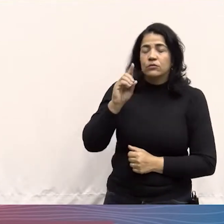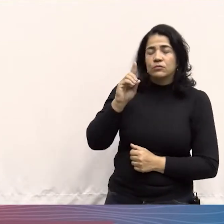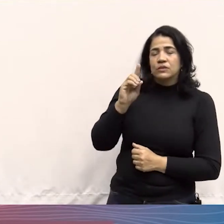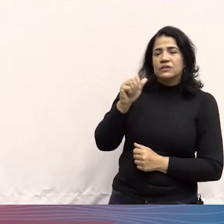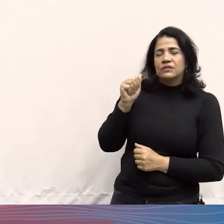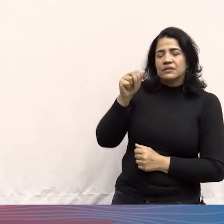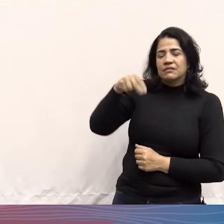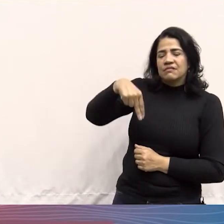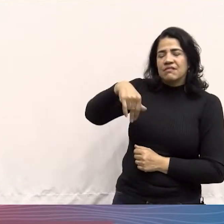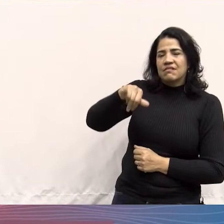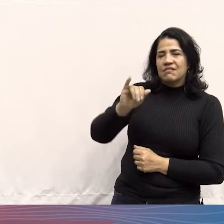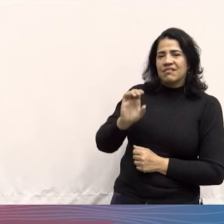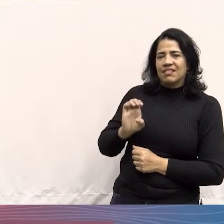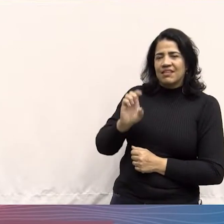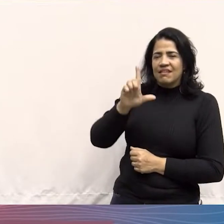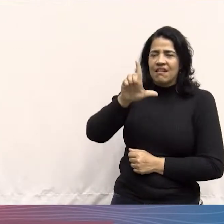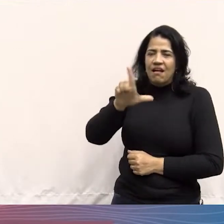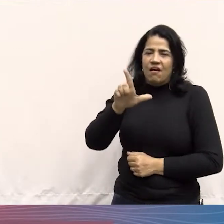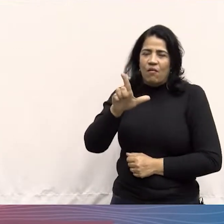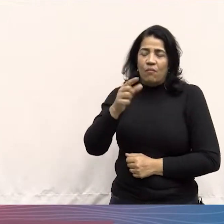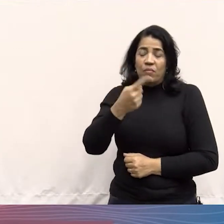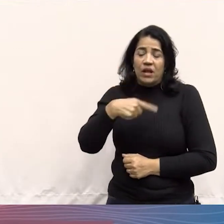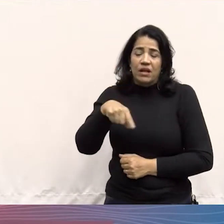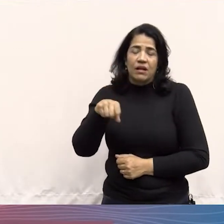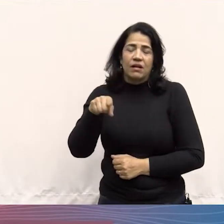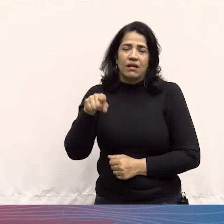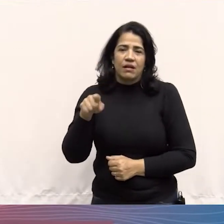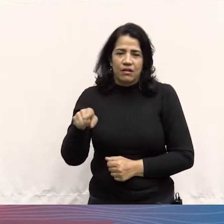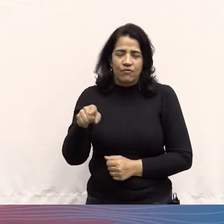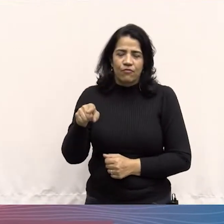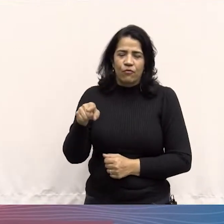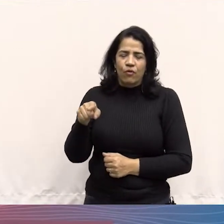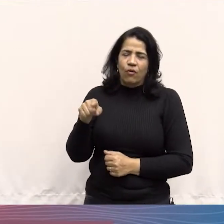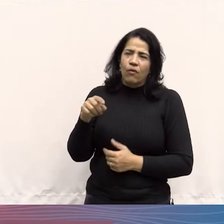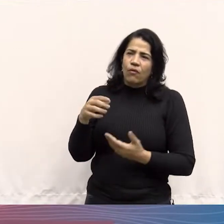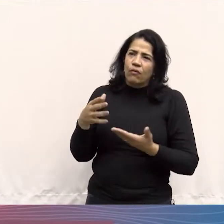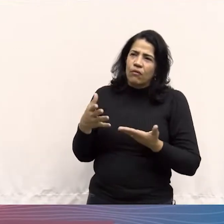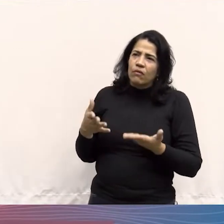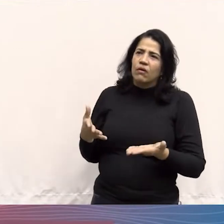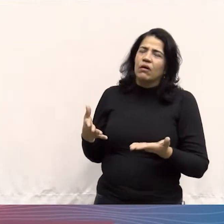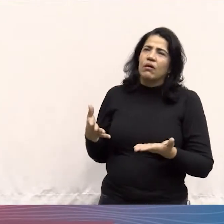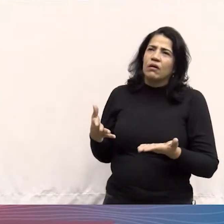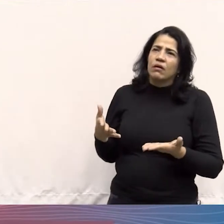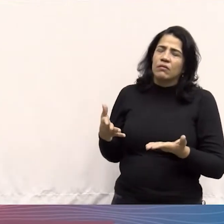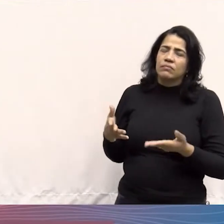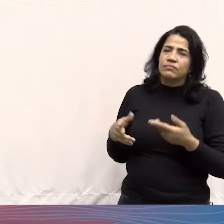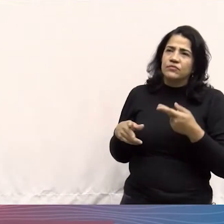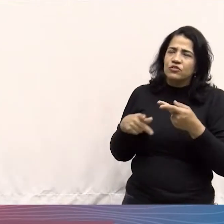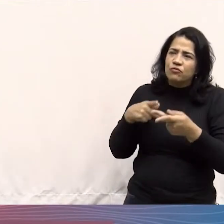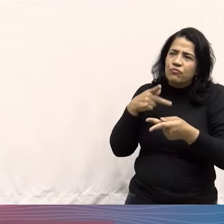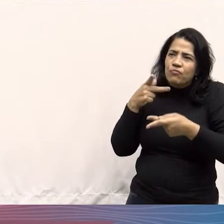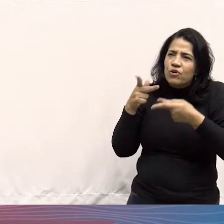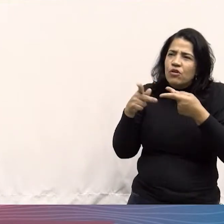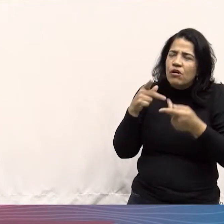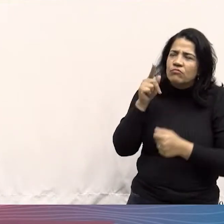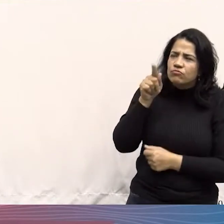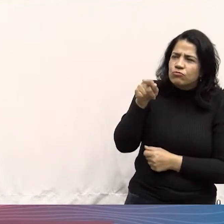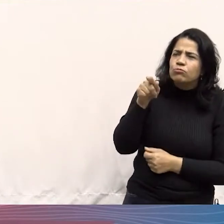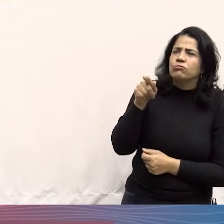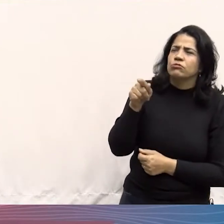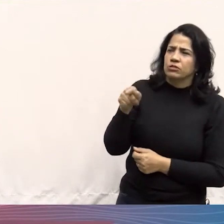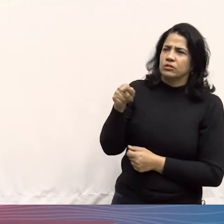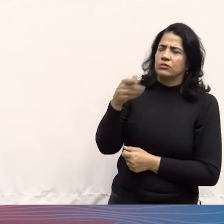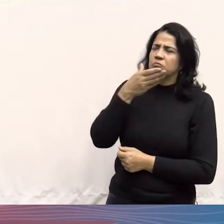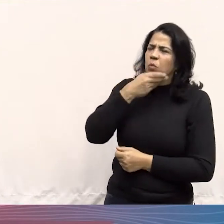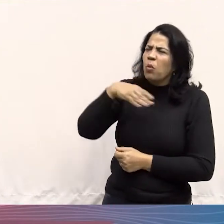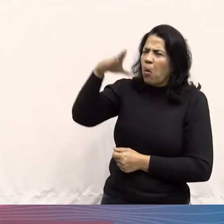de Nabucodonosor. E aí Daniel começa falando assim: Tu, ó rei, estavas vendo, e eis